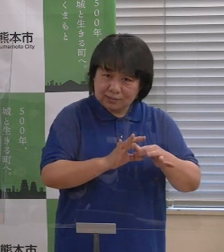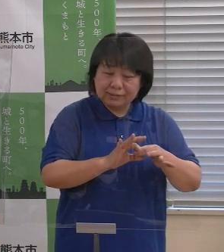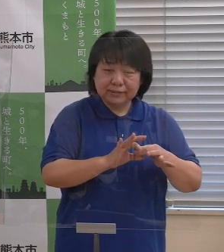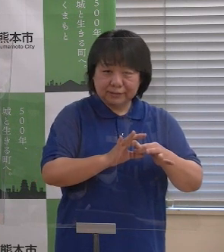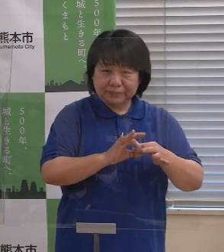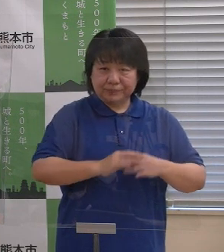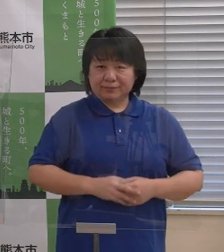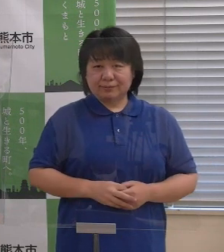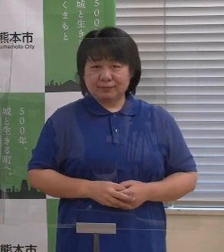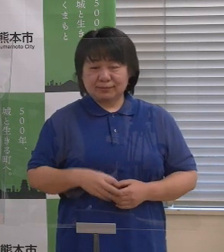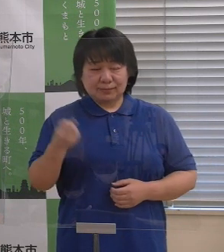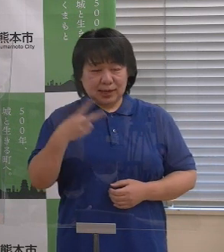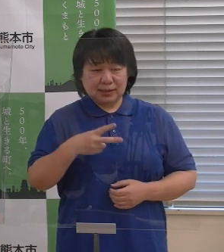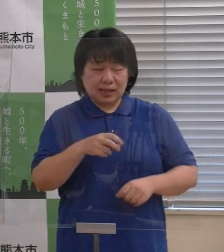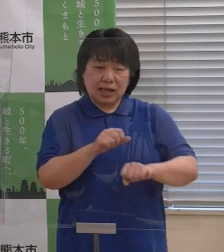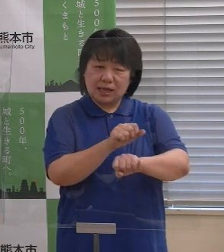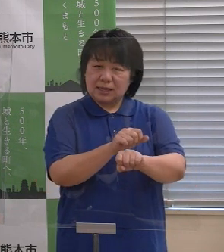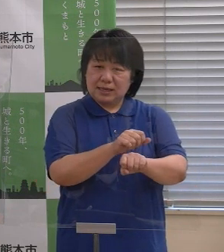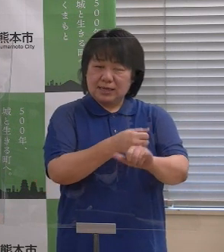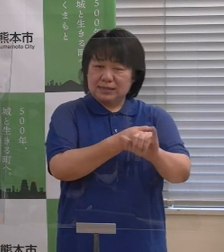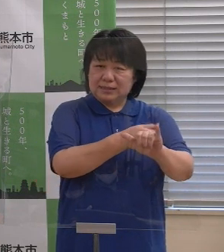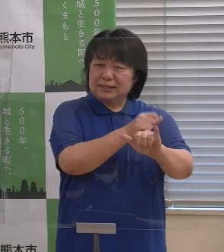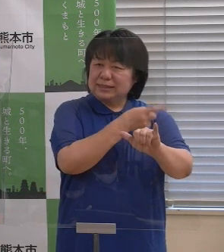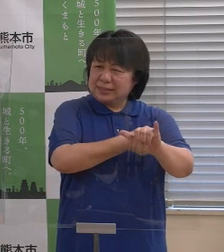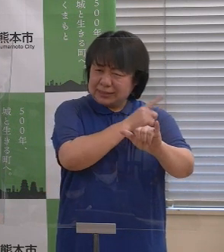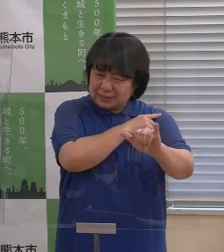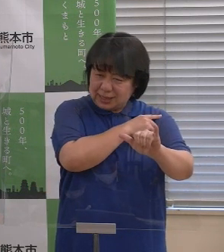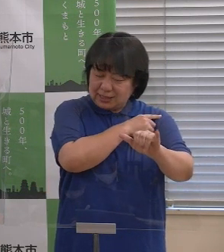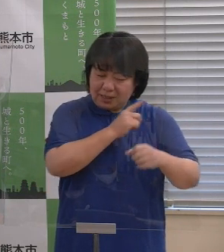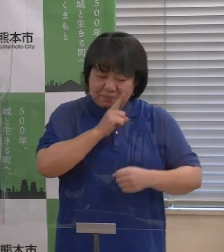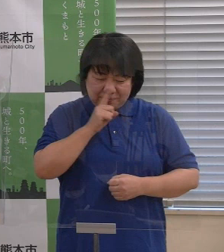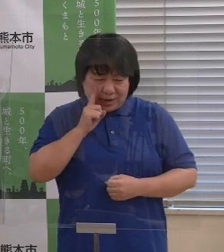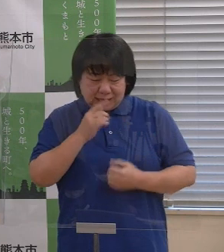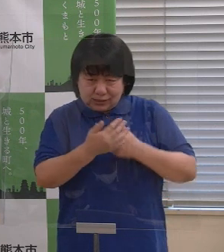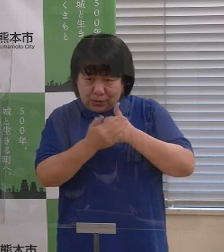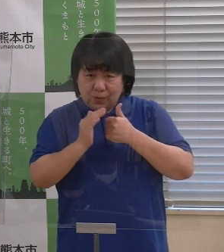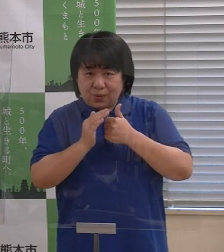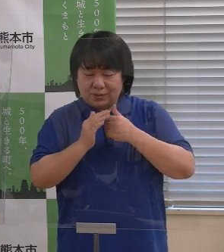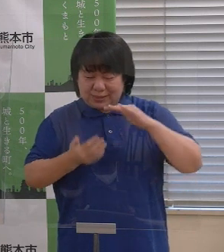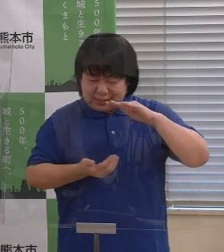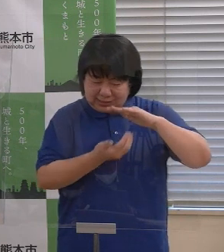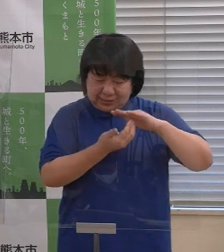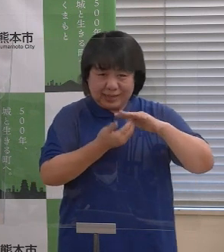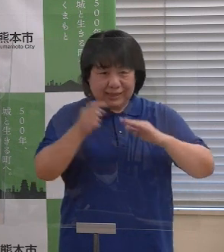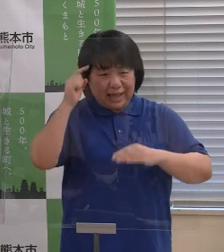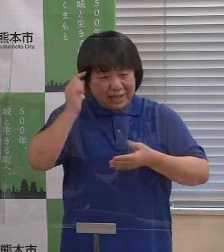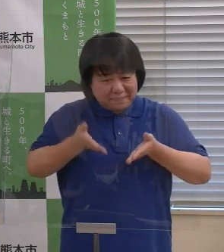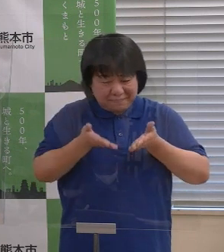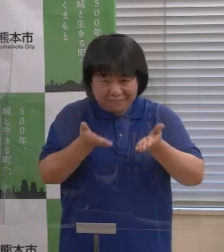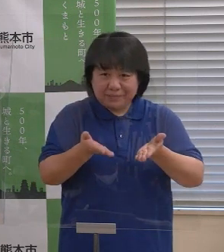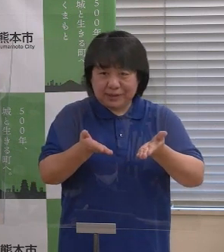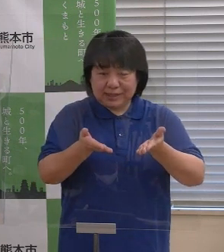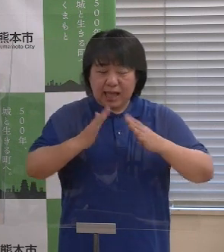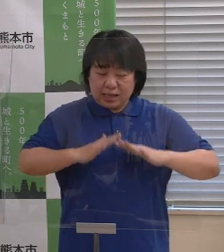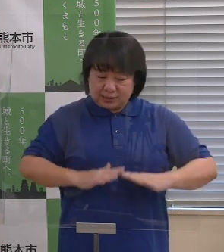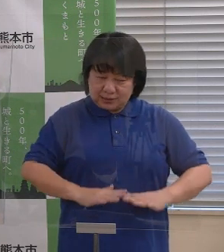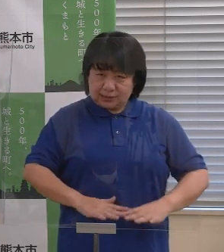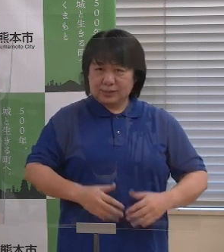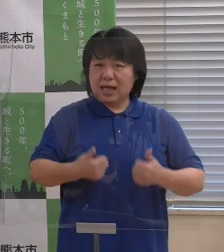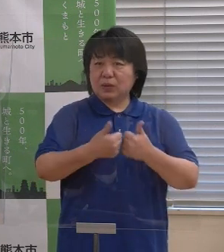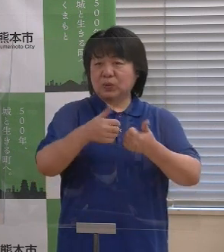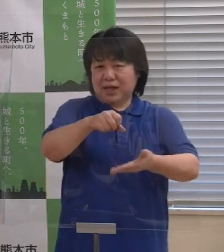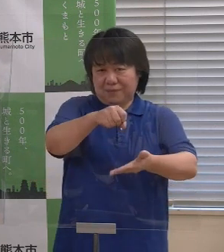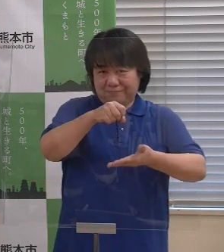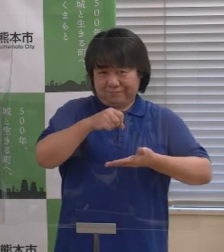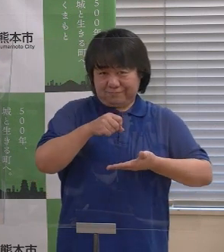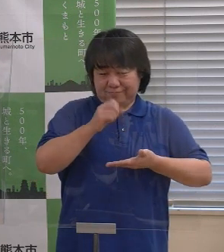ができます。また人権やプライバシーの保護には最大限配慮いたしますので、ぜひ安心をしてご相談をいただきた